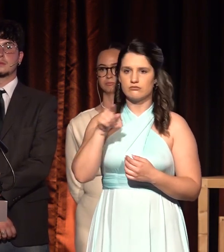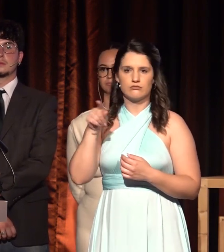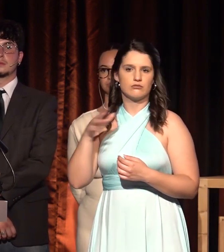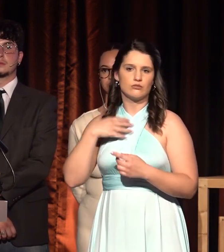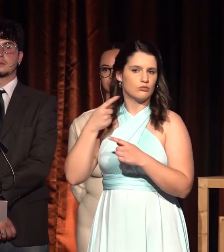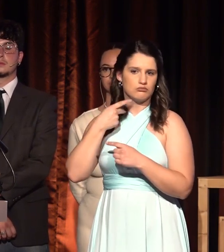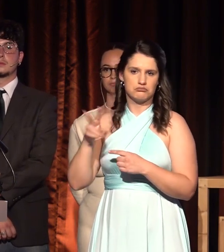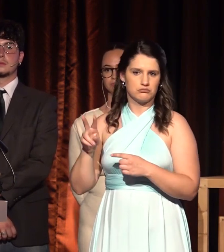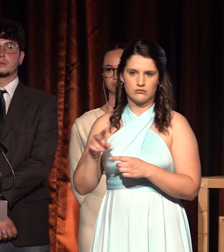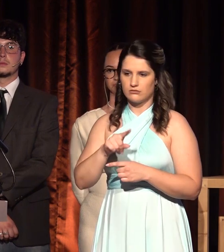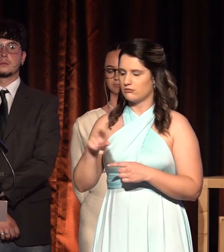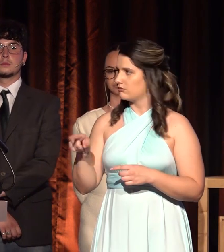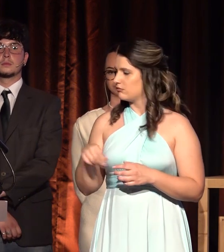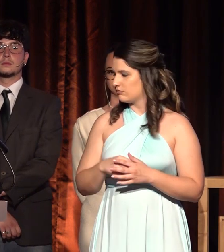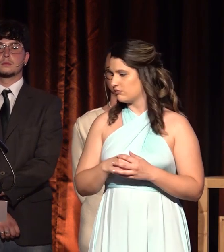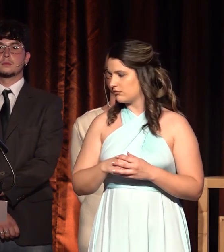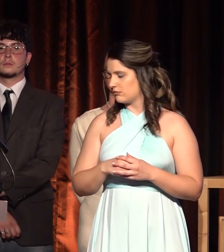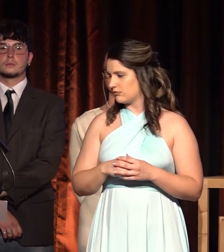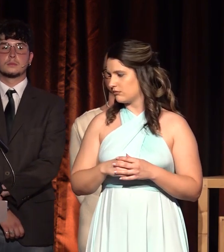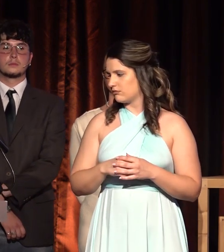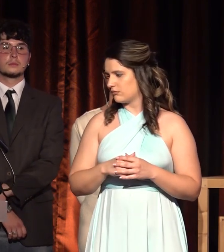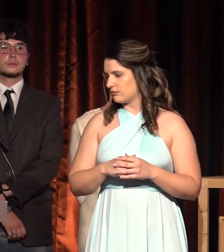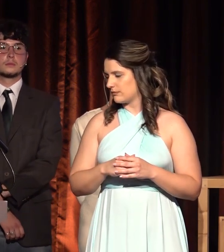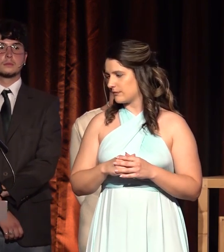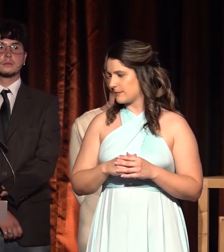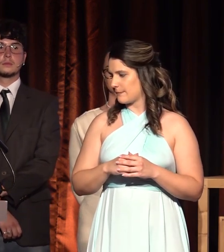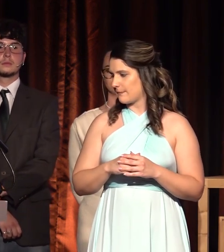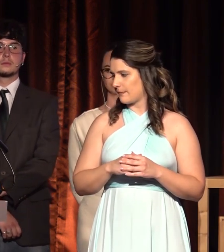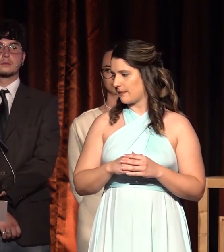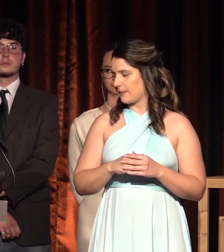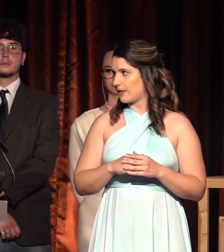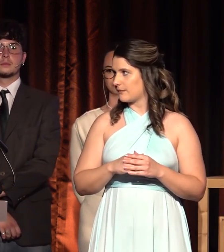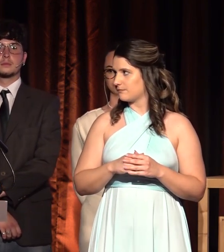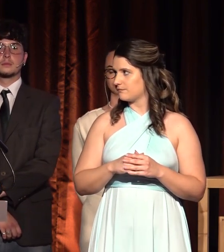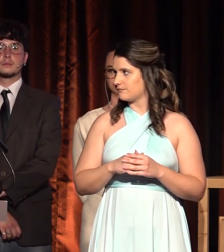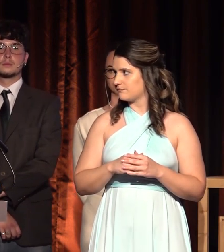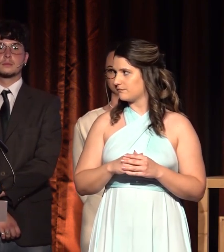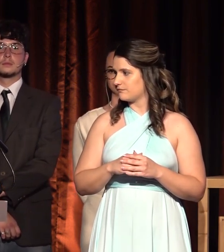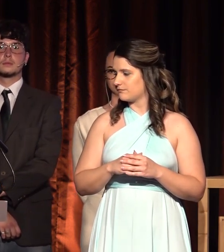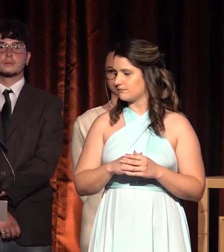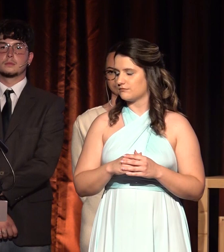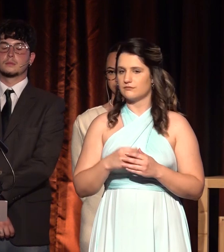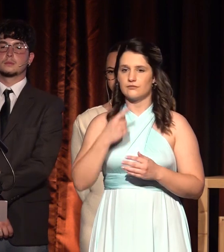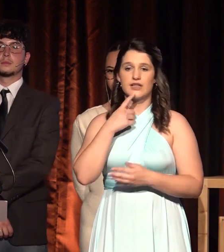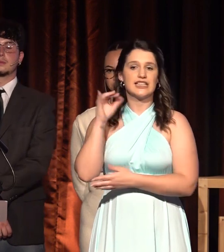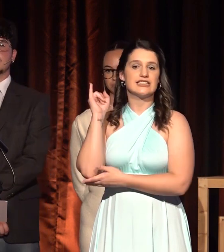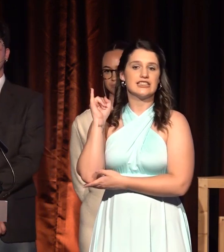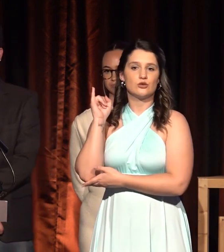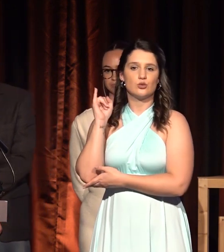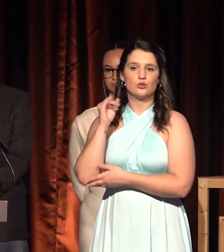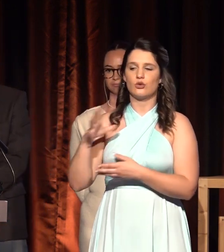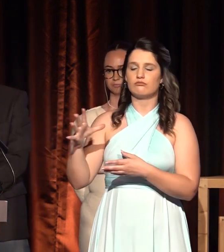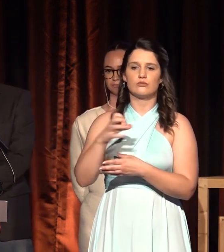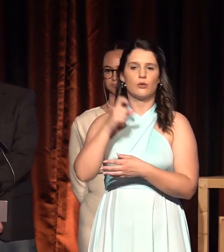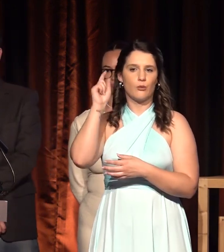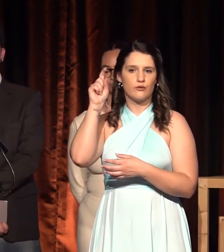d'ara. Una institució no és ni més ni menys que la gent que la conforma i